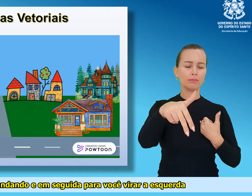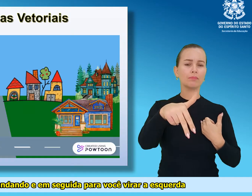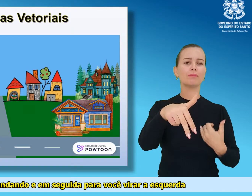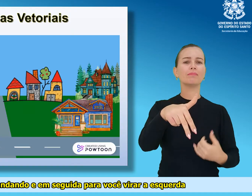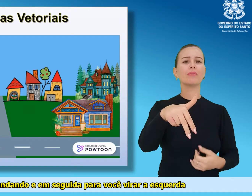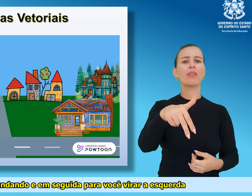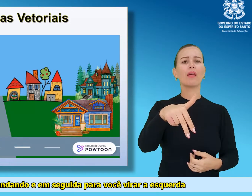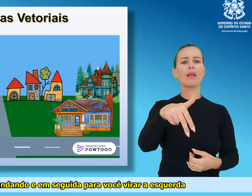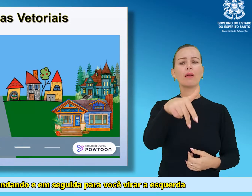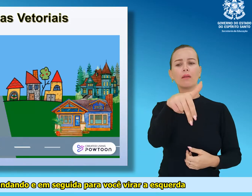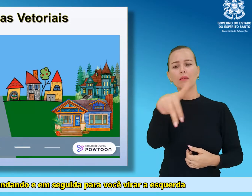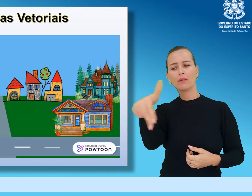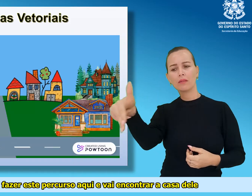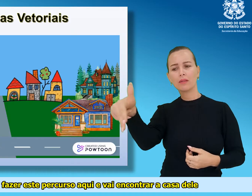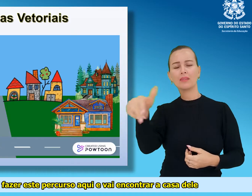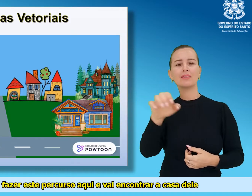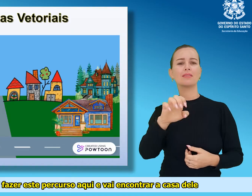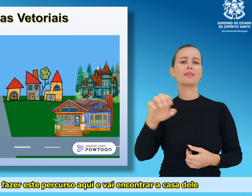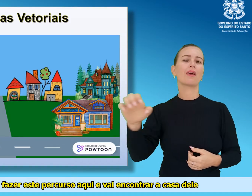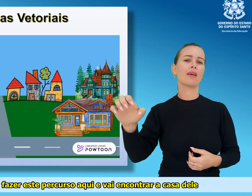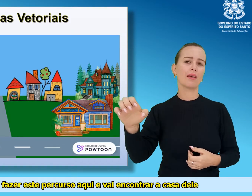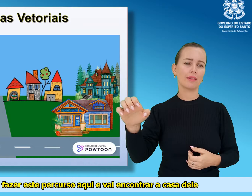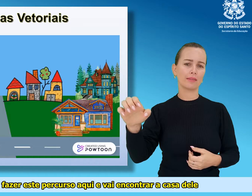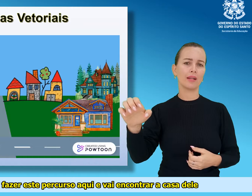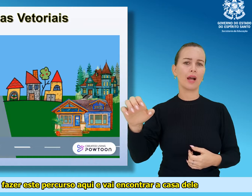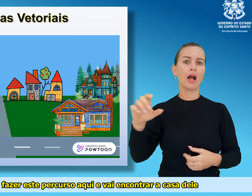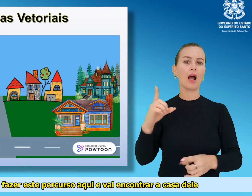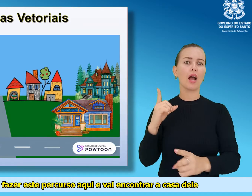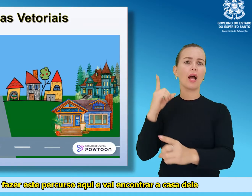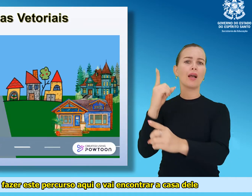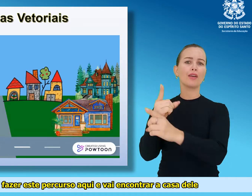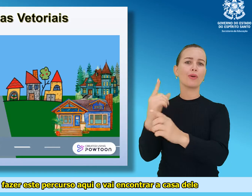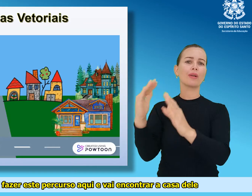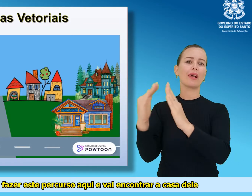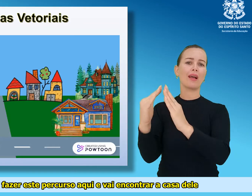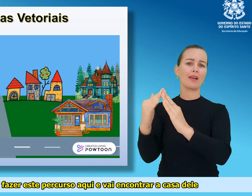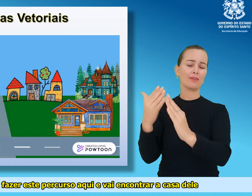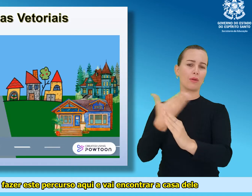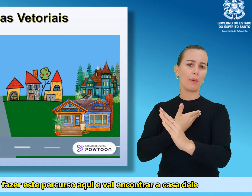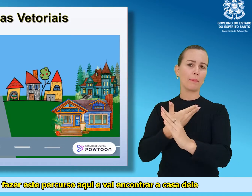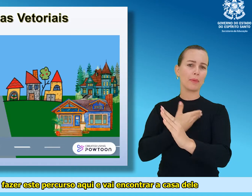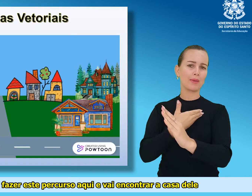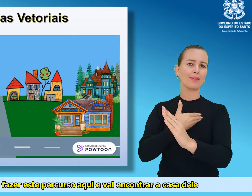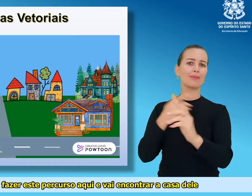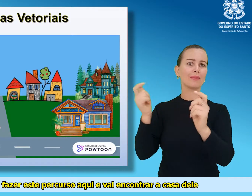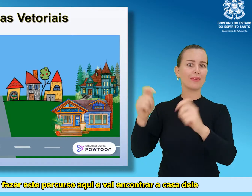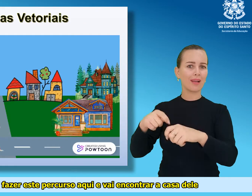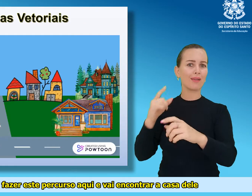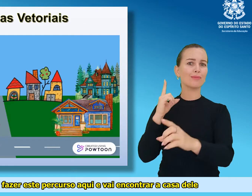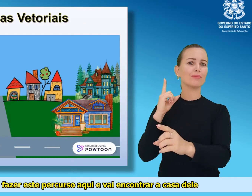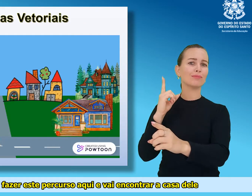você virar à esquerda, então você vai fazer este percurso aqui